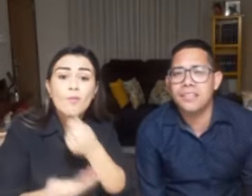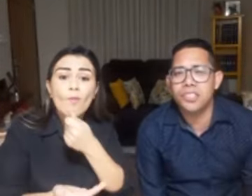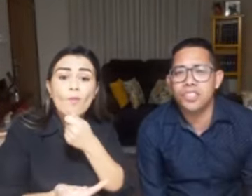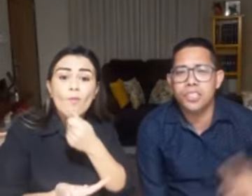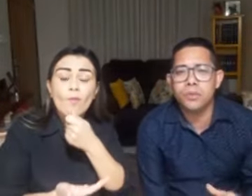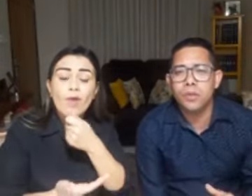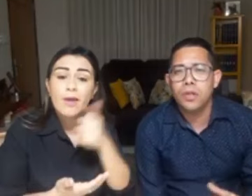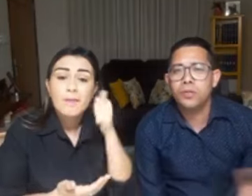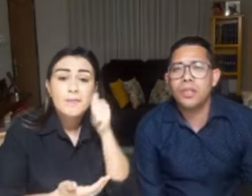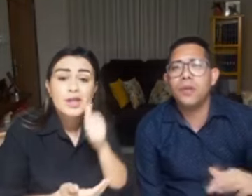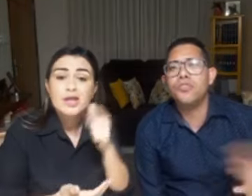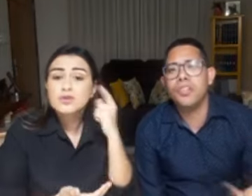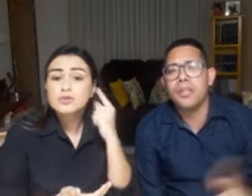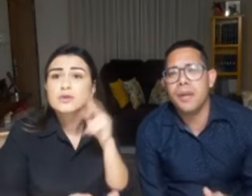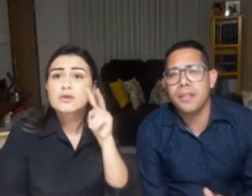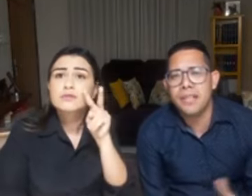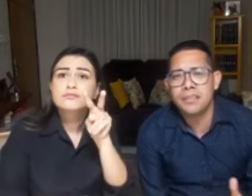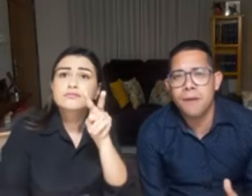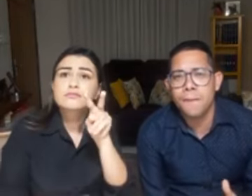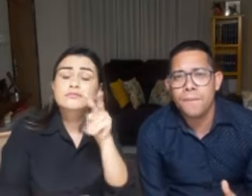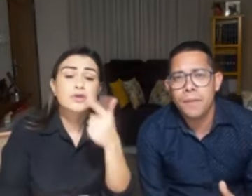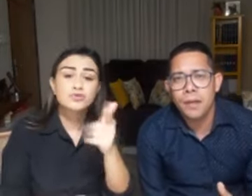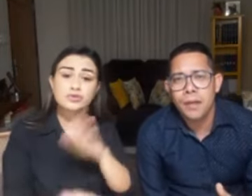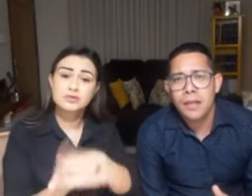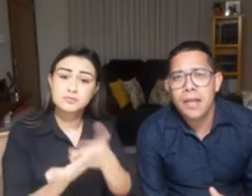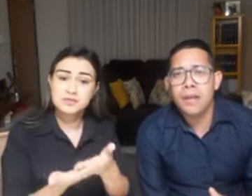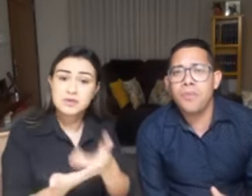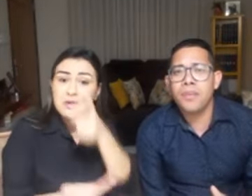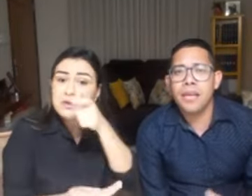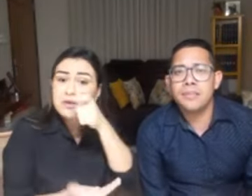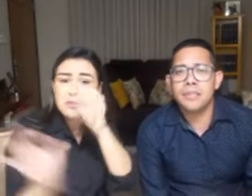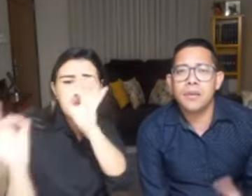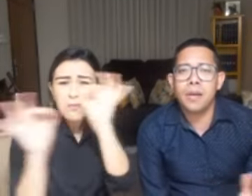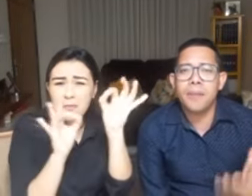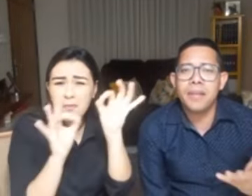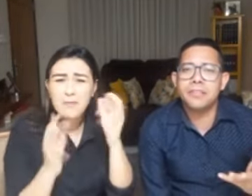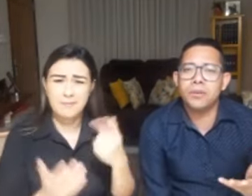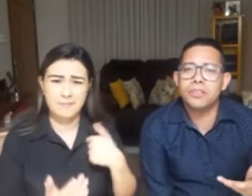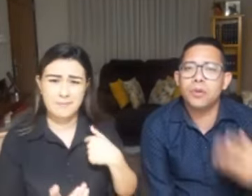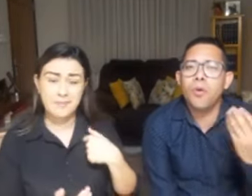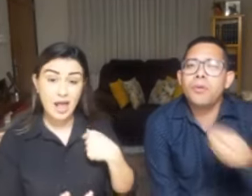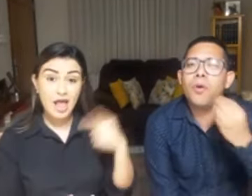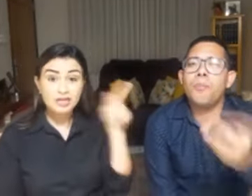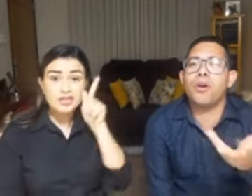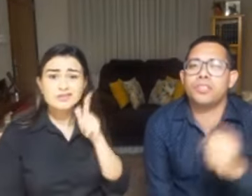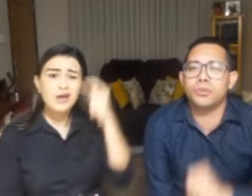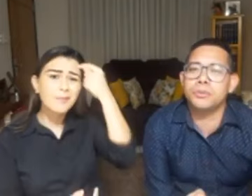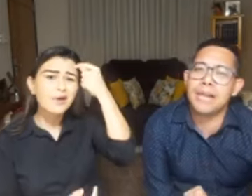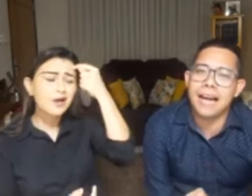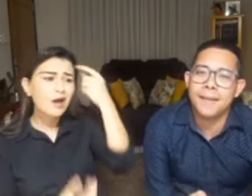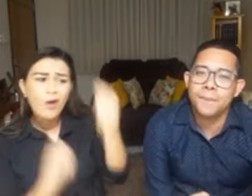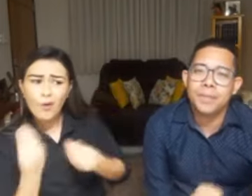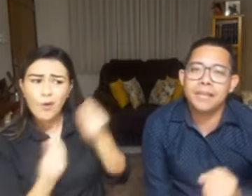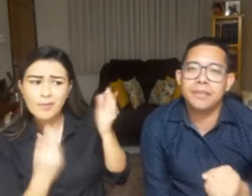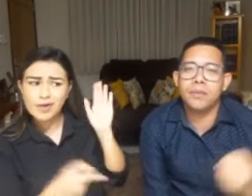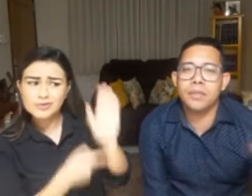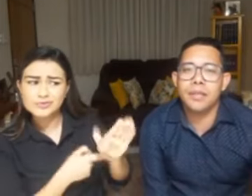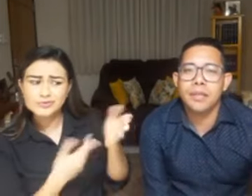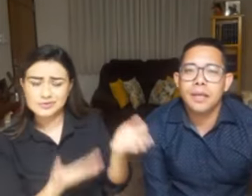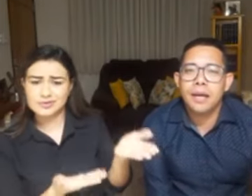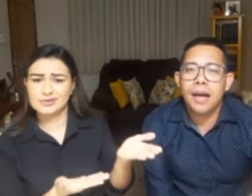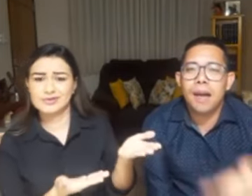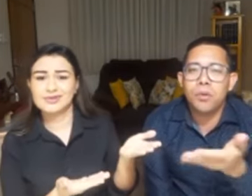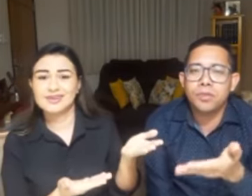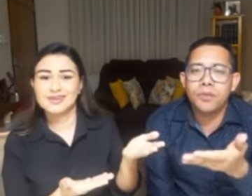lá assistindo, só que não tinha interpretação. E aí eu fiquei assim, olha, pensando, nossa, como que eu posso ajudar? Sendo